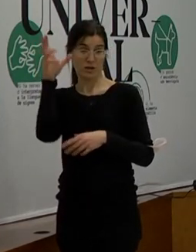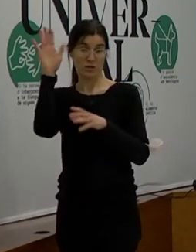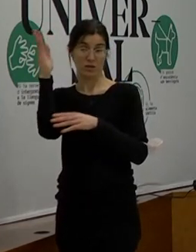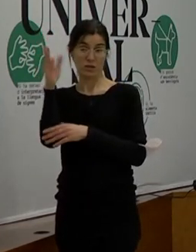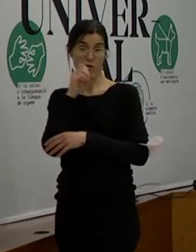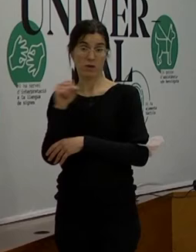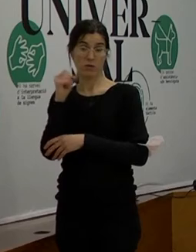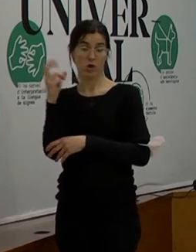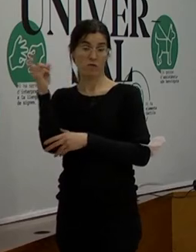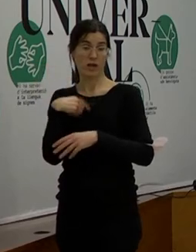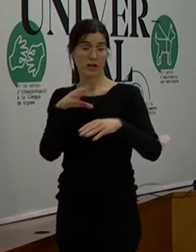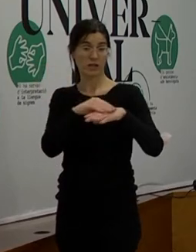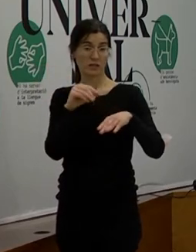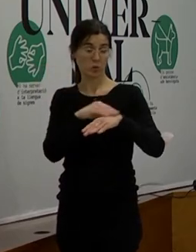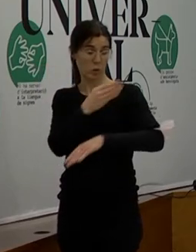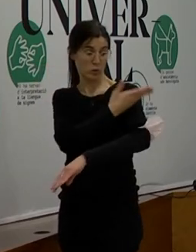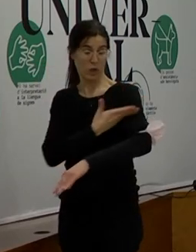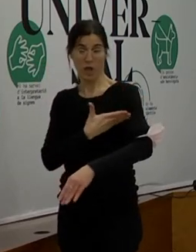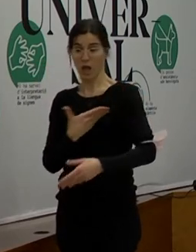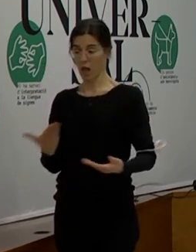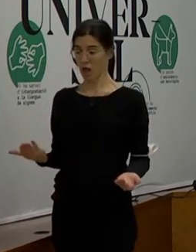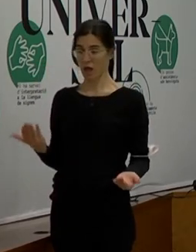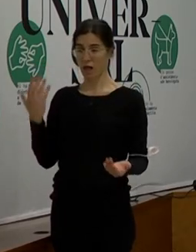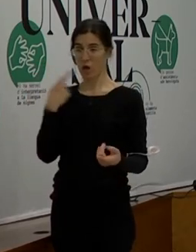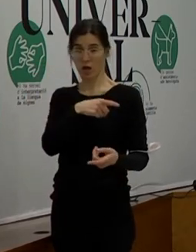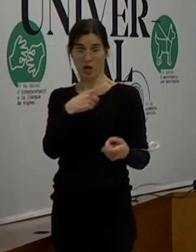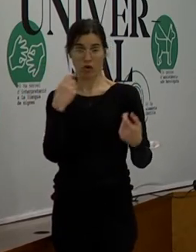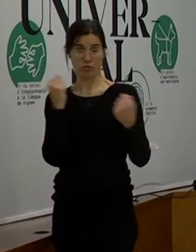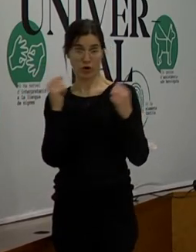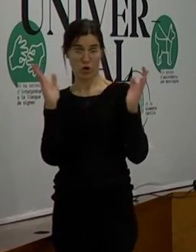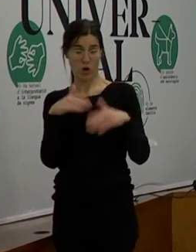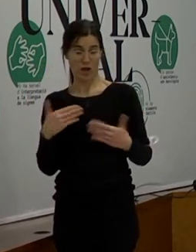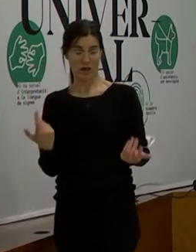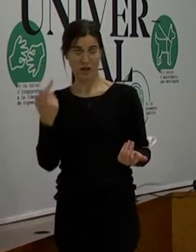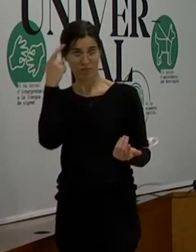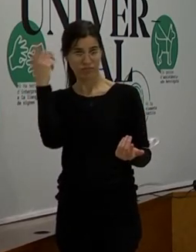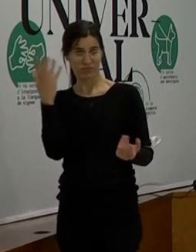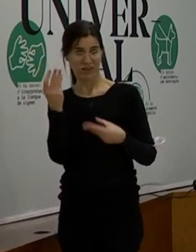venen aquí els suecos i van com manga corta, perquè, clar, ells no tenen frío. Vale?